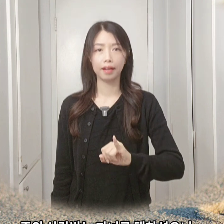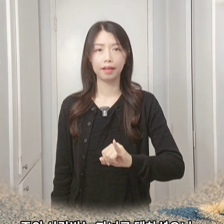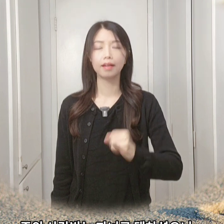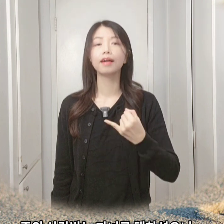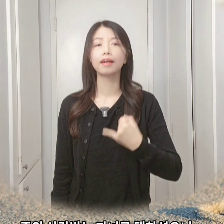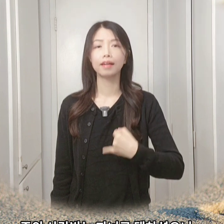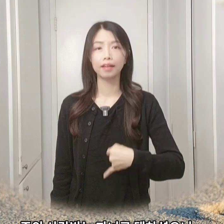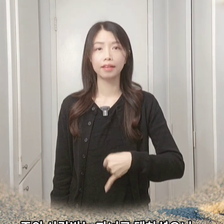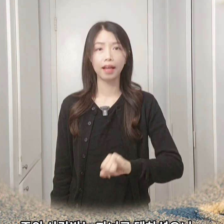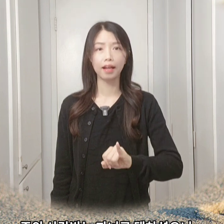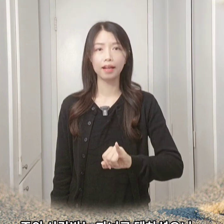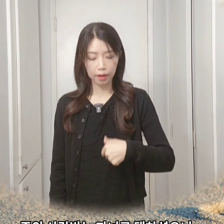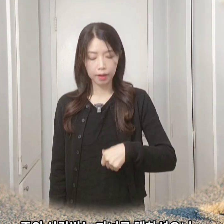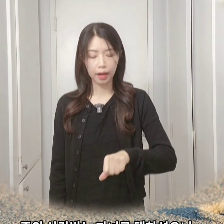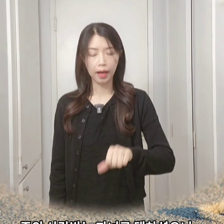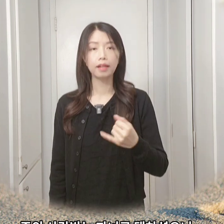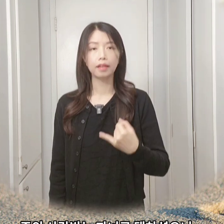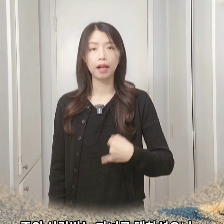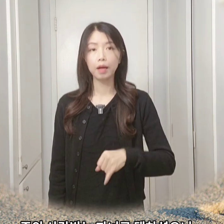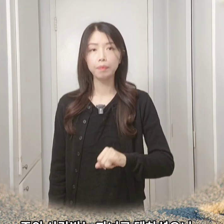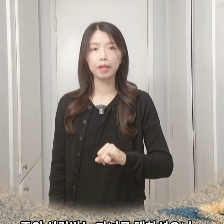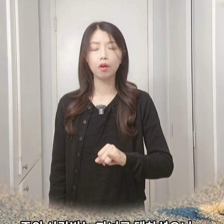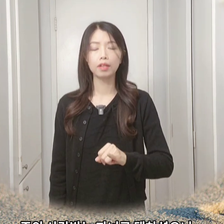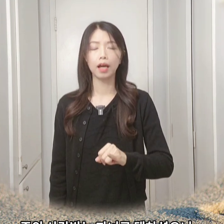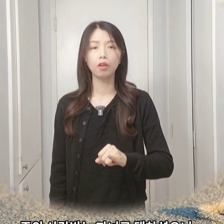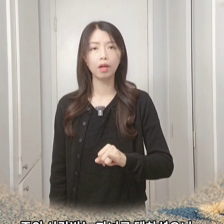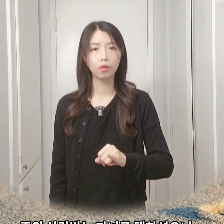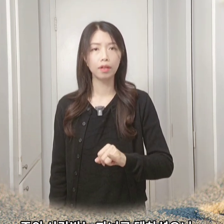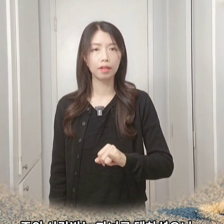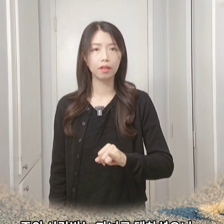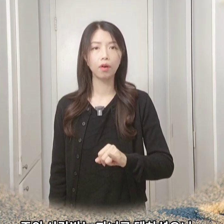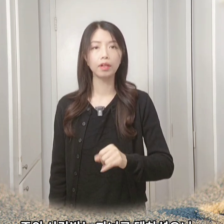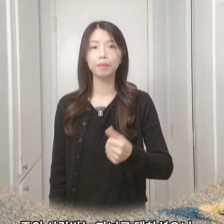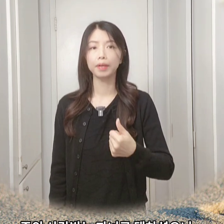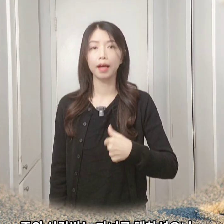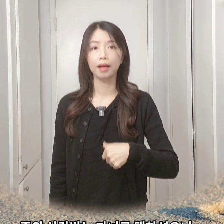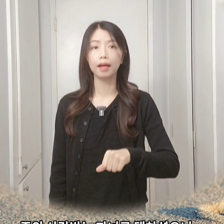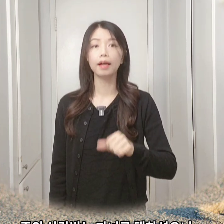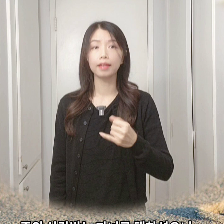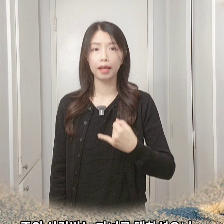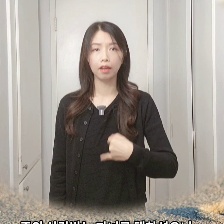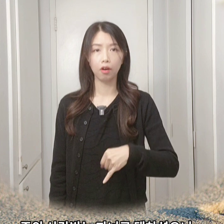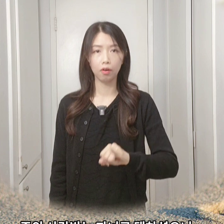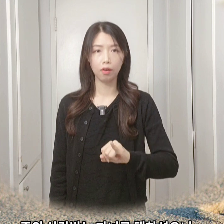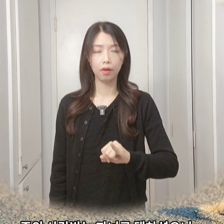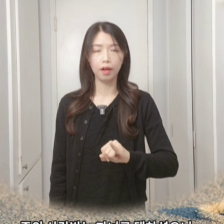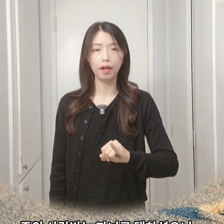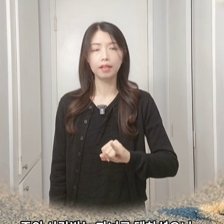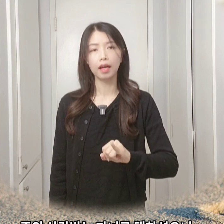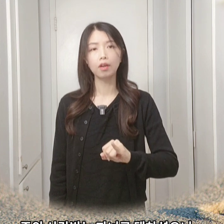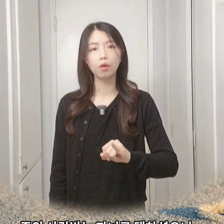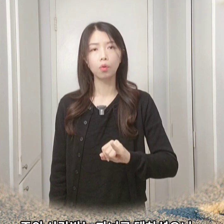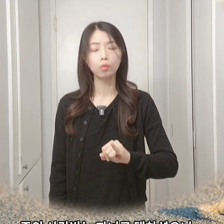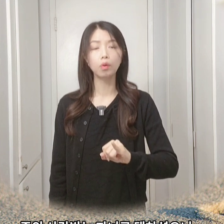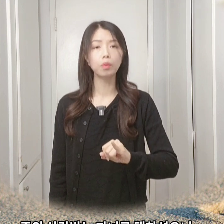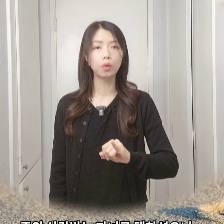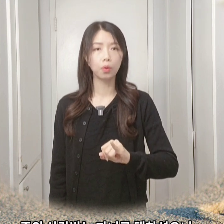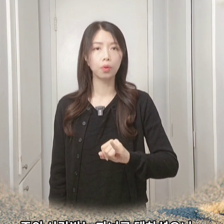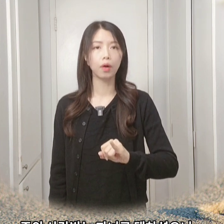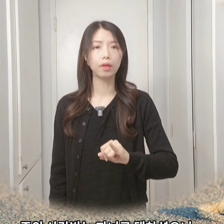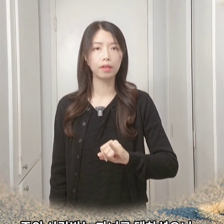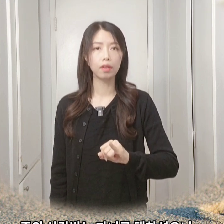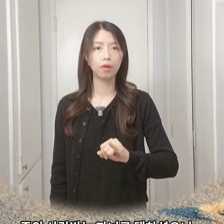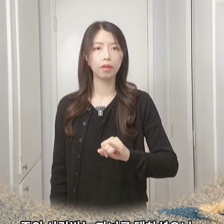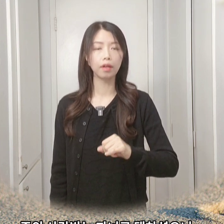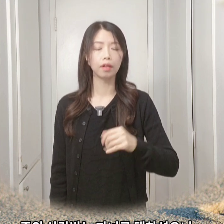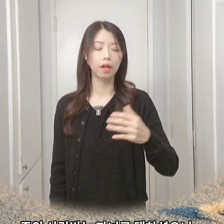딸. 딸. 아들, 딸 합해서 자녀라고 한 뜻의 수어가 됩니다. 자녀. 자녀로, 뭐뭐로